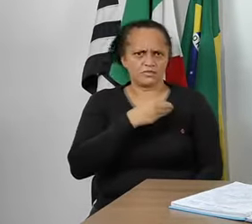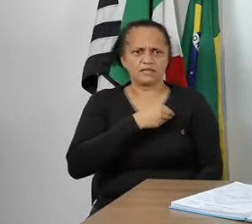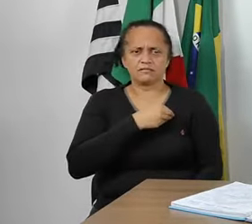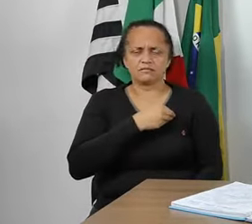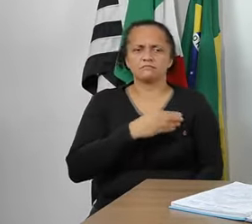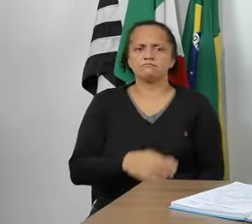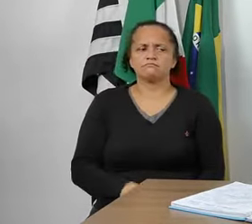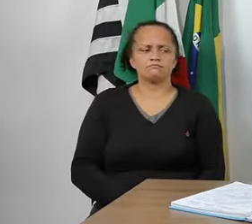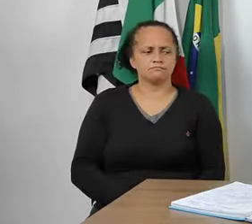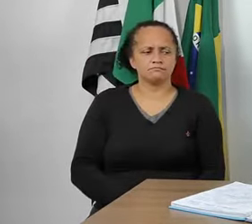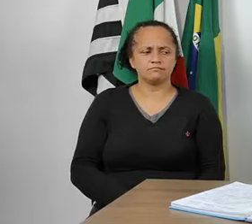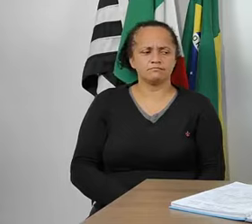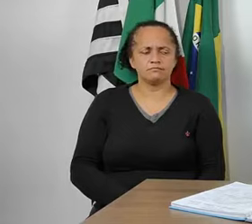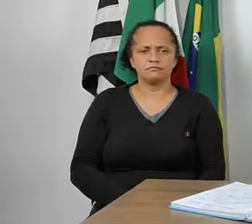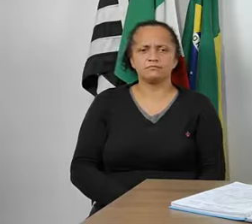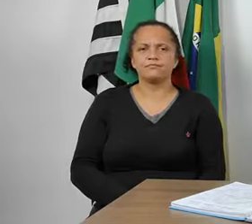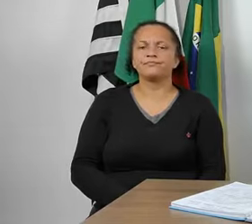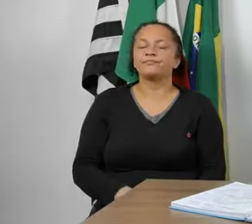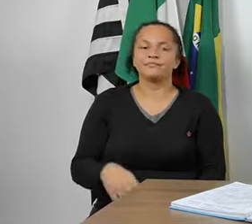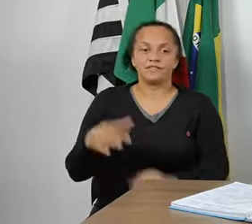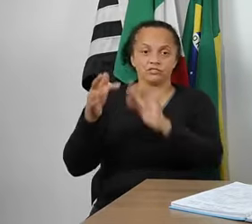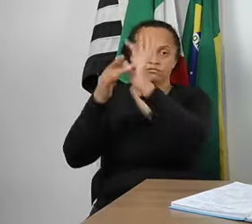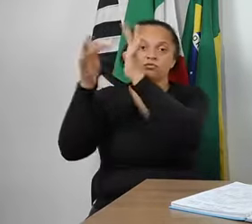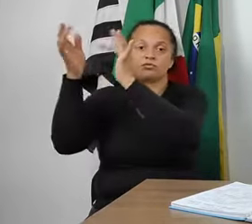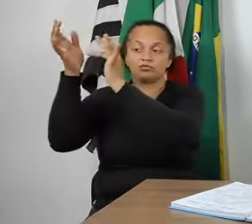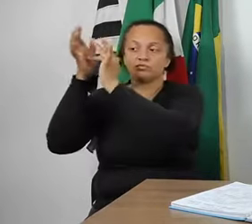céus o ouvirei,